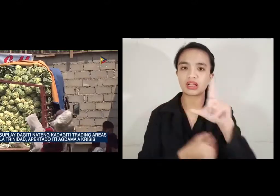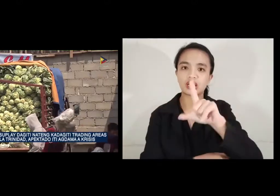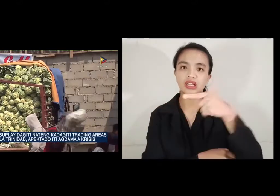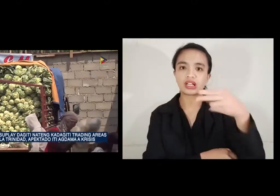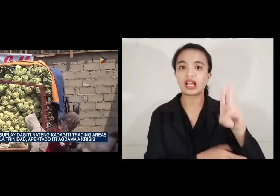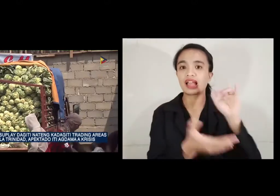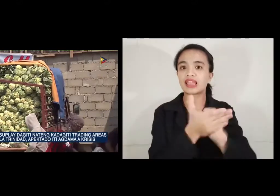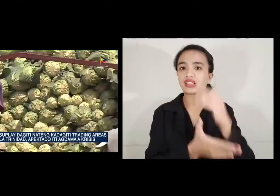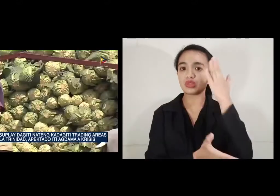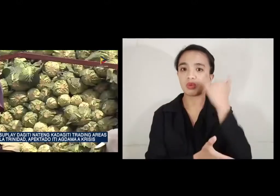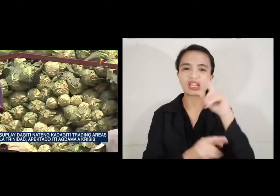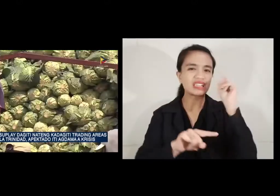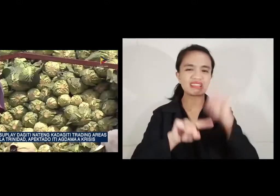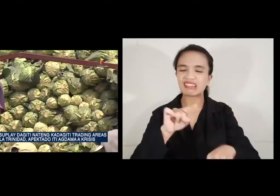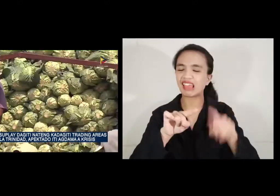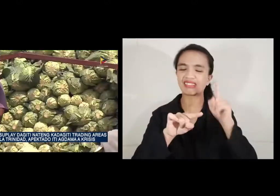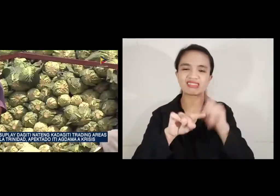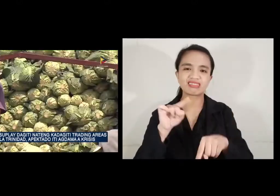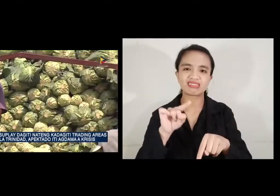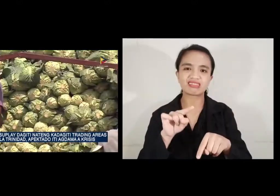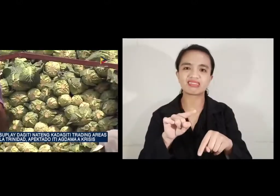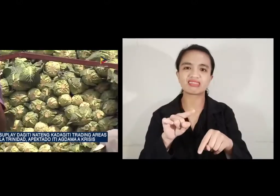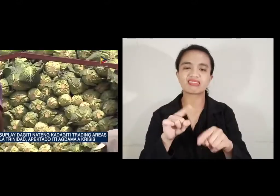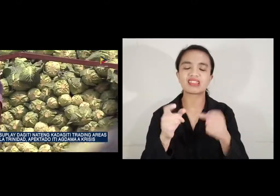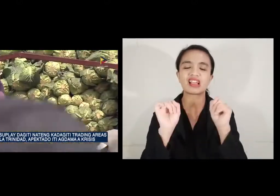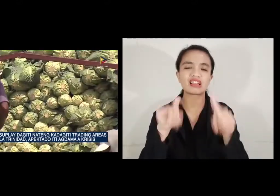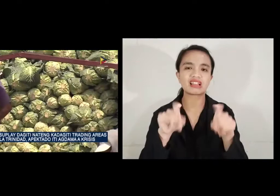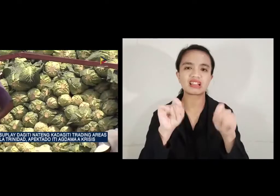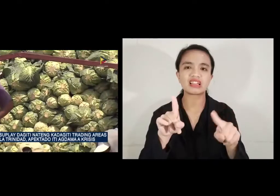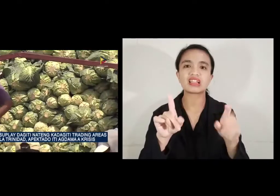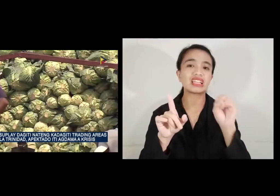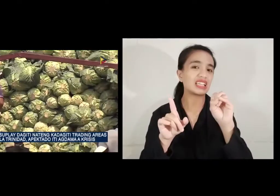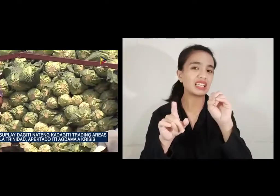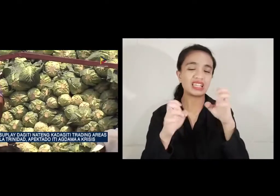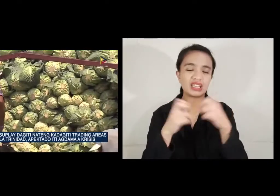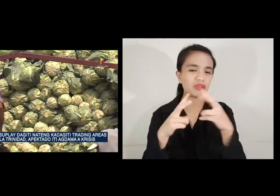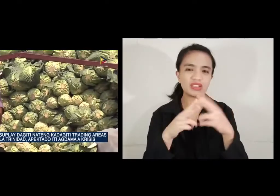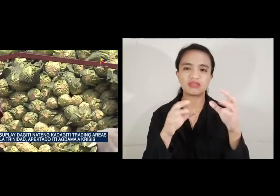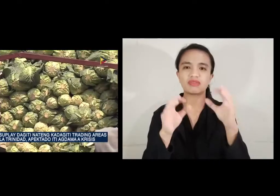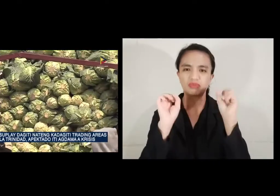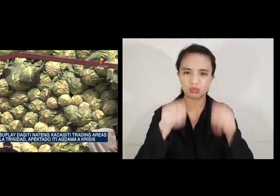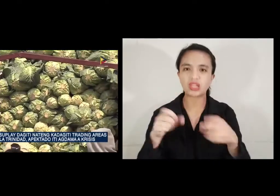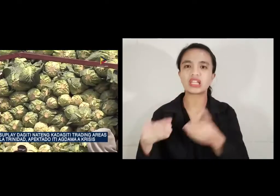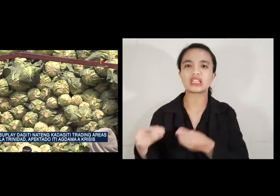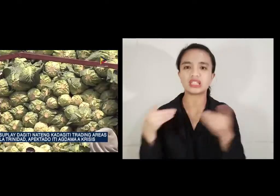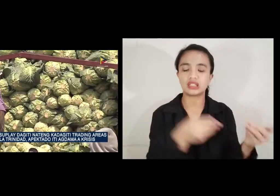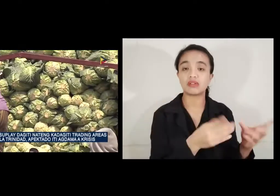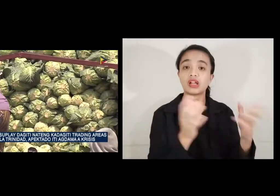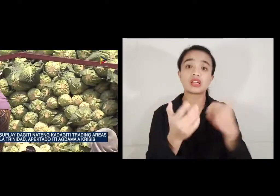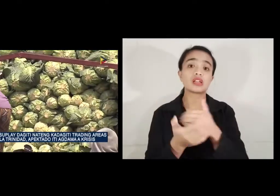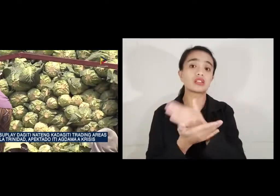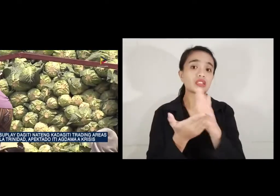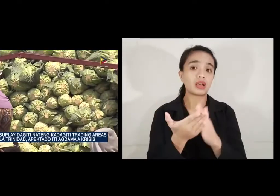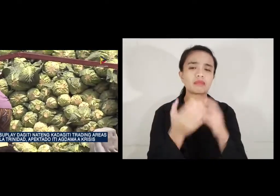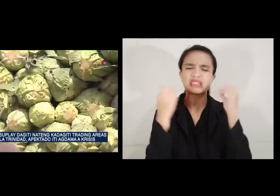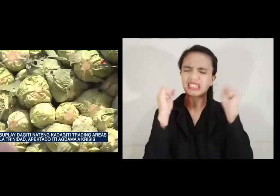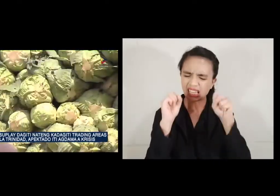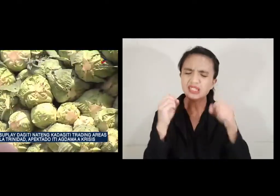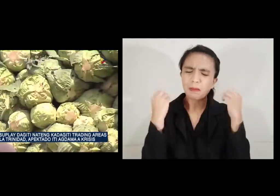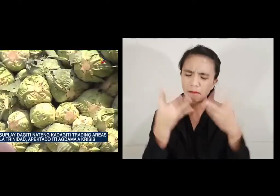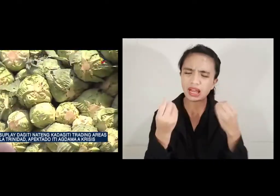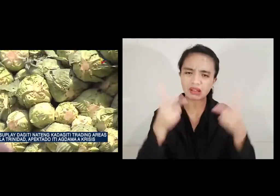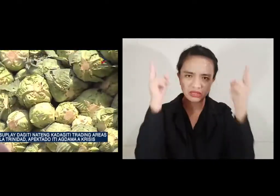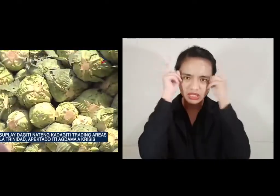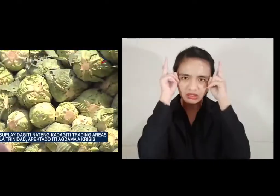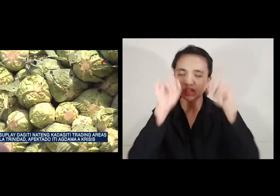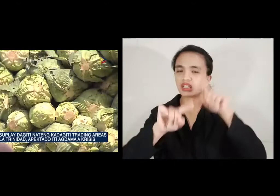Isot gapuna saan da makapagapit kadagiti mulada uray no mabalinen nga mai-deliver. Iti kaadumot dagiti natnateng ket saan